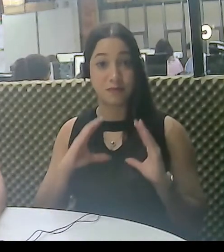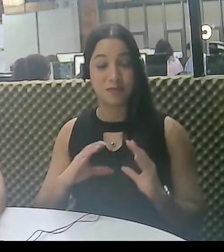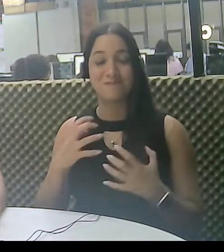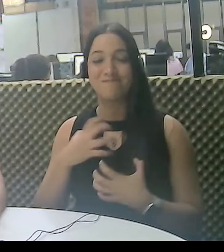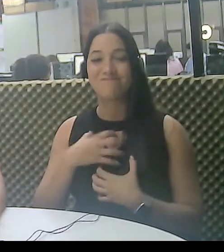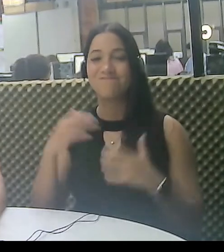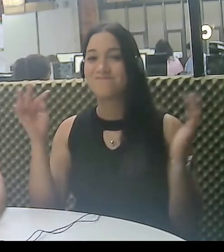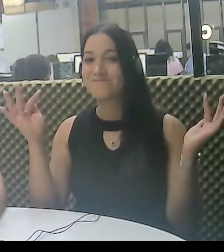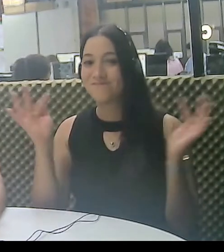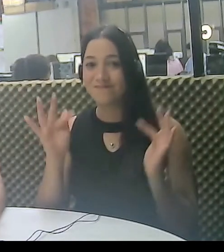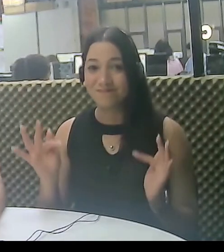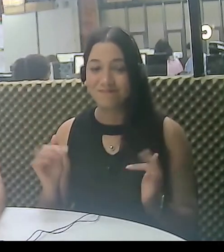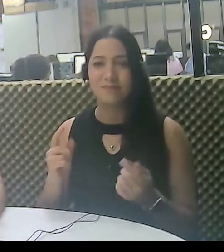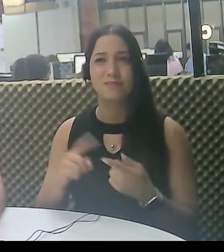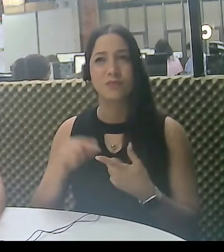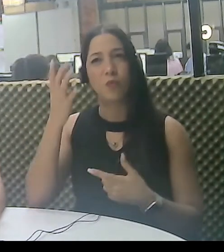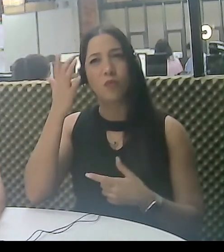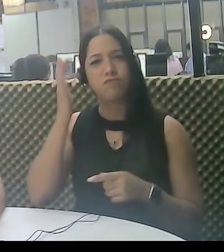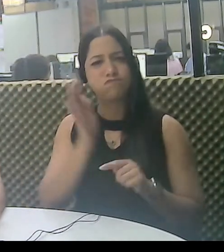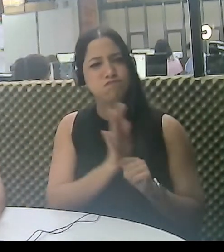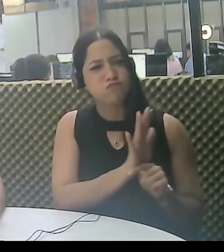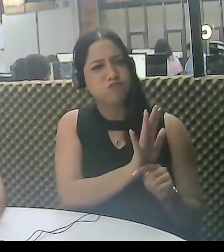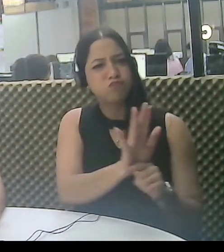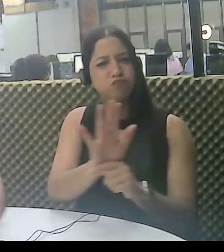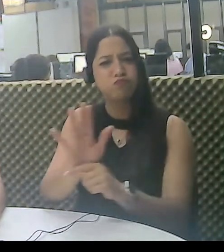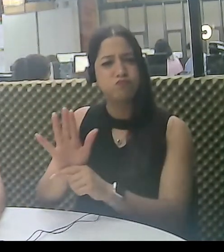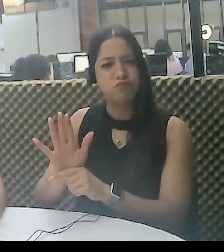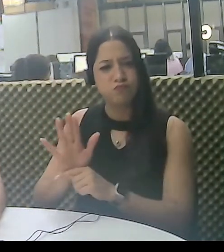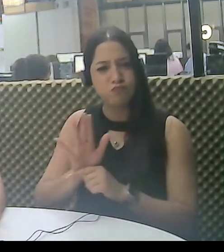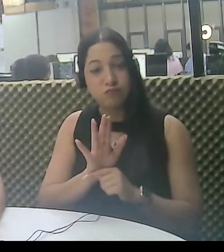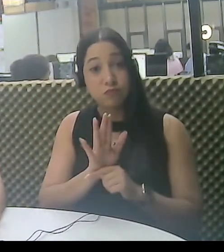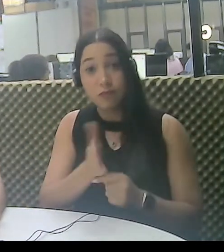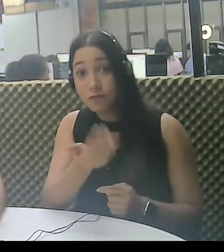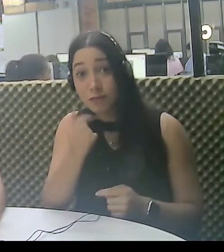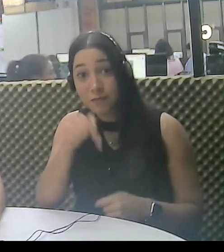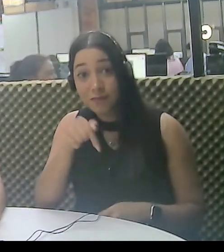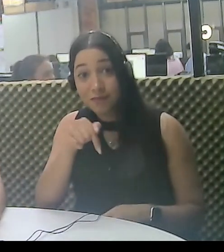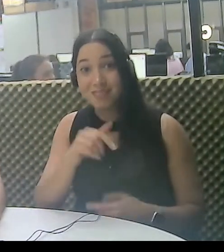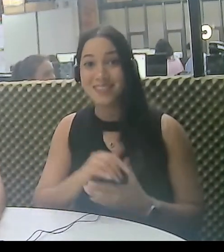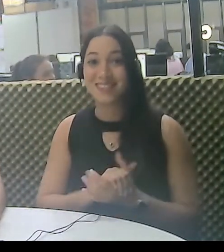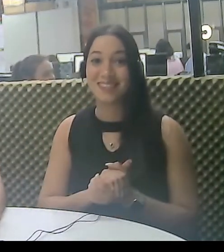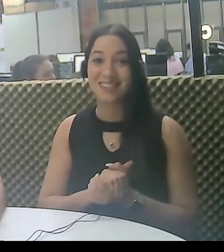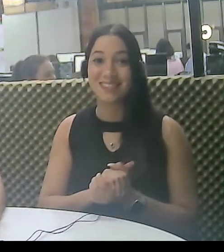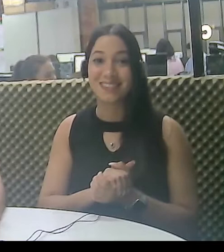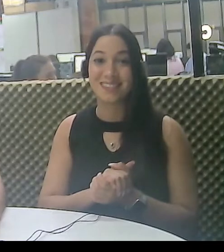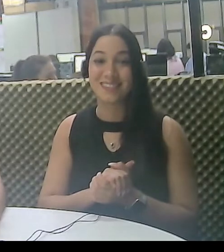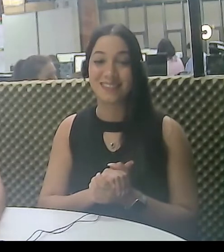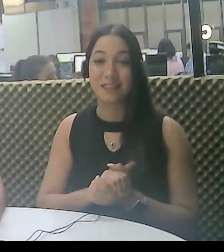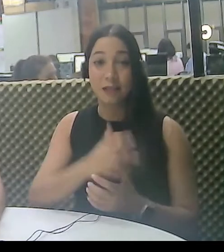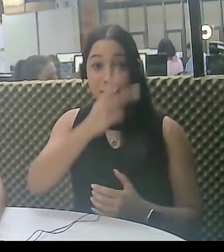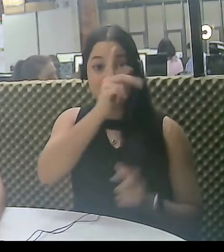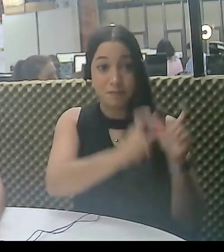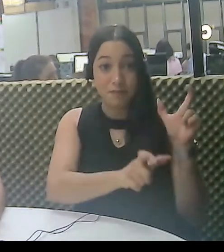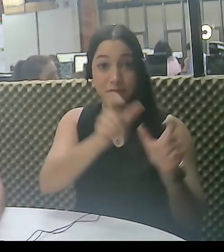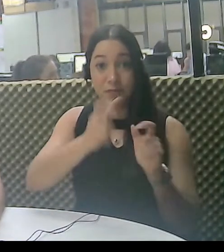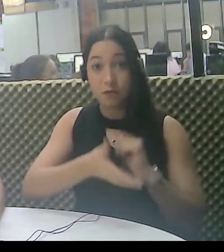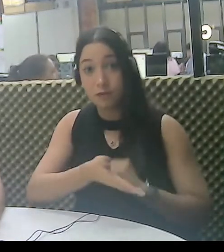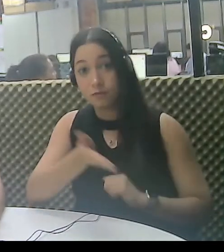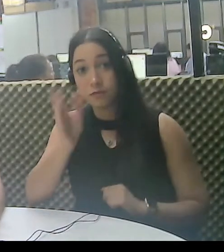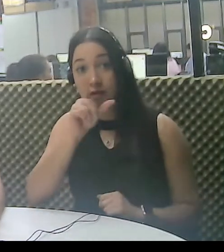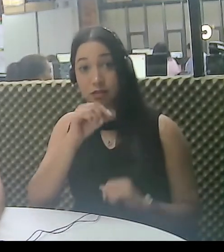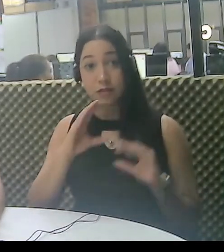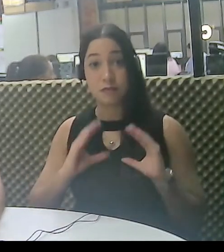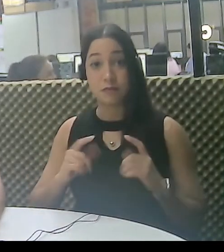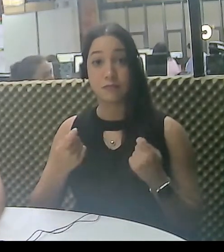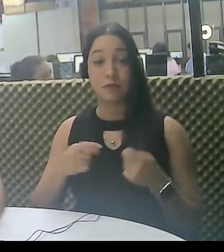muito feliz, eu acho que vai ajudar muita gente. Gente, vem pra cá, tá? As pessoas que forem até o Sabiazinho